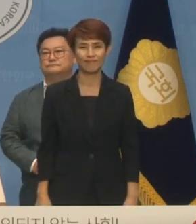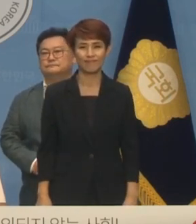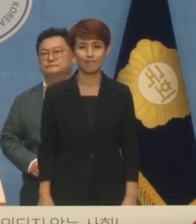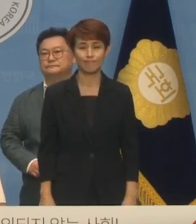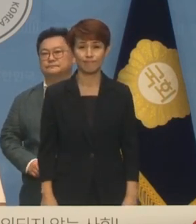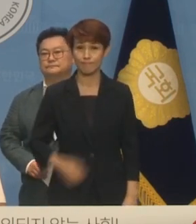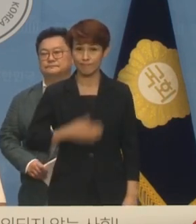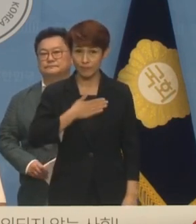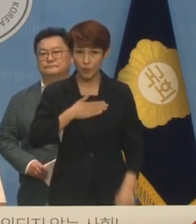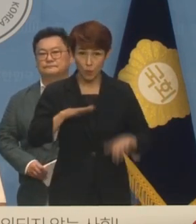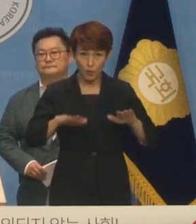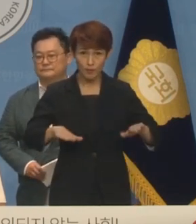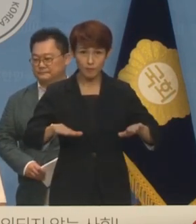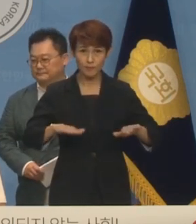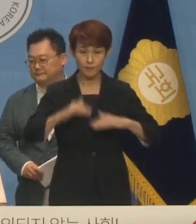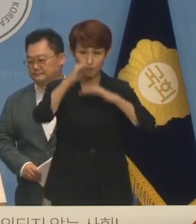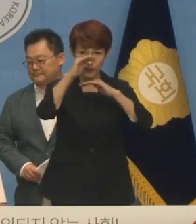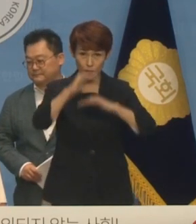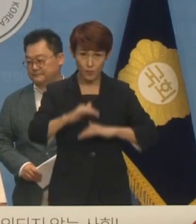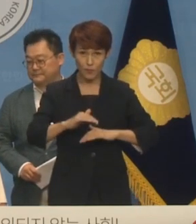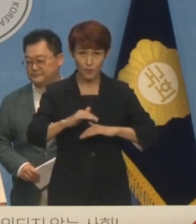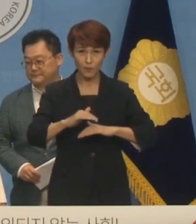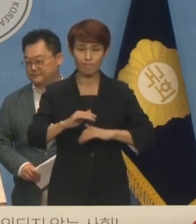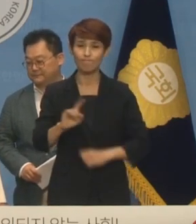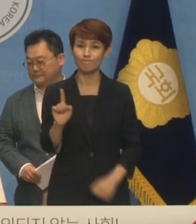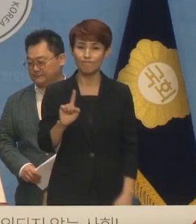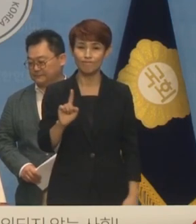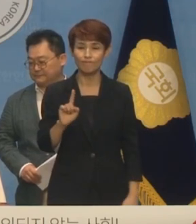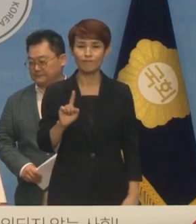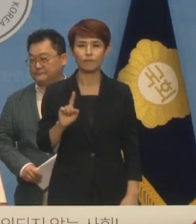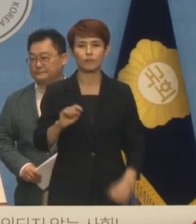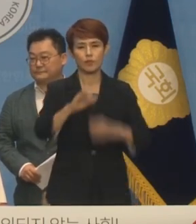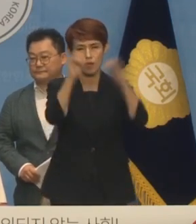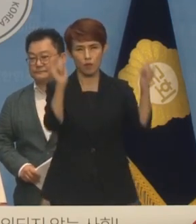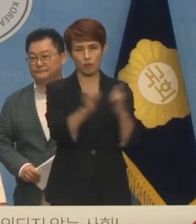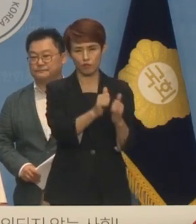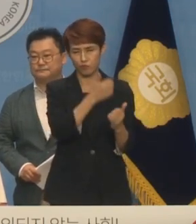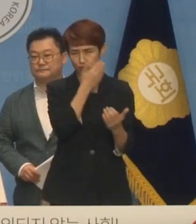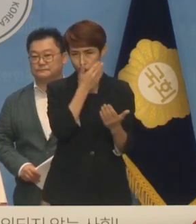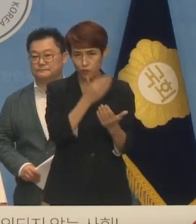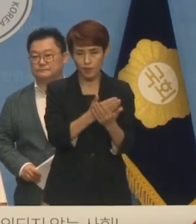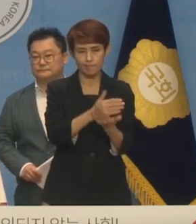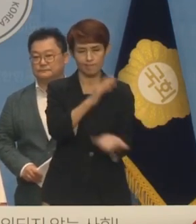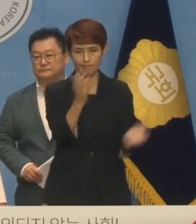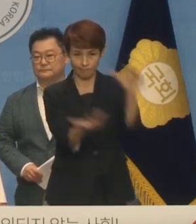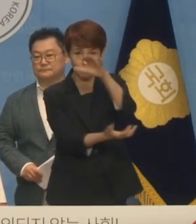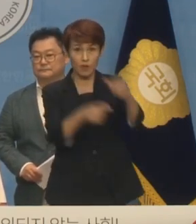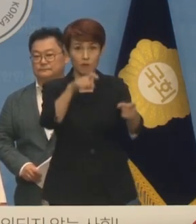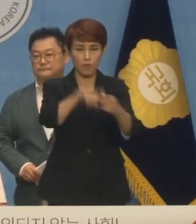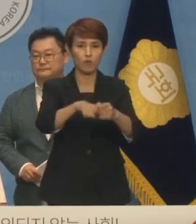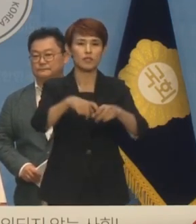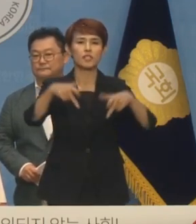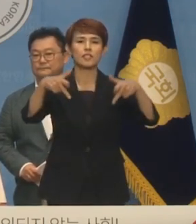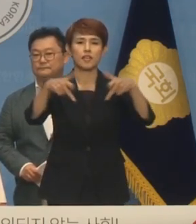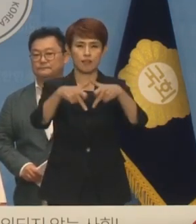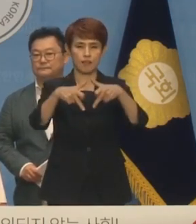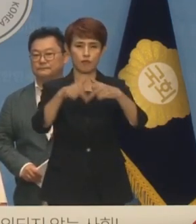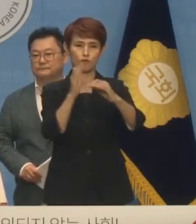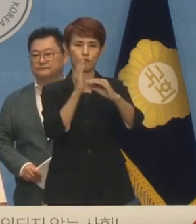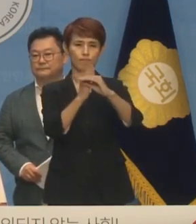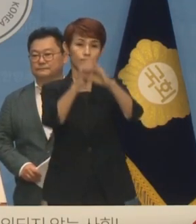제가 오늘 대표 발의한 장애평등 정책법안은 우리 사회의 중요한 전환점을 이룰 장애 주류화 실현을